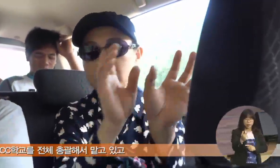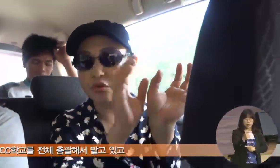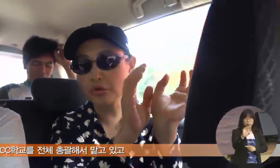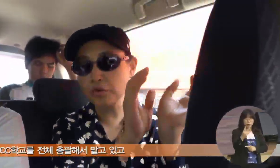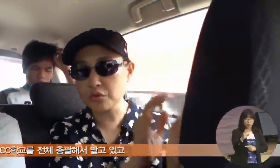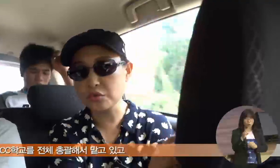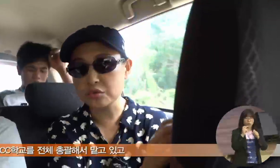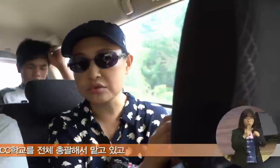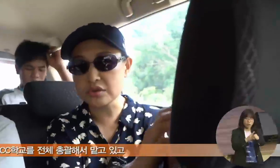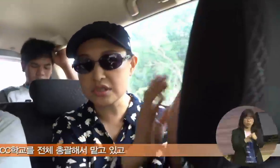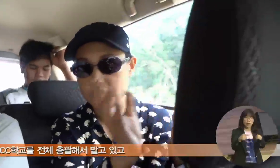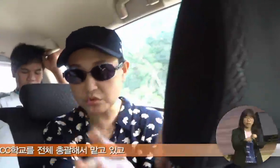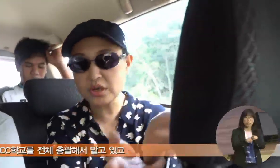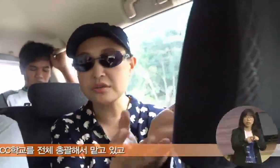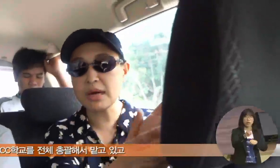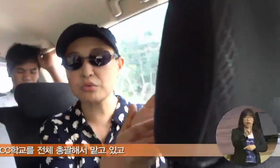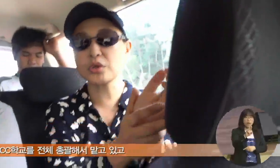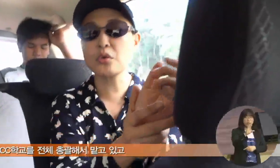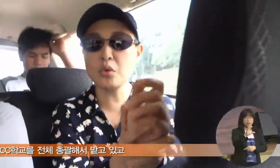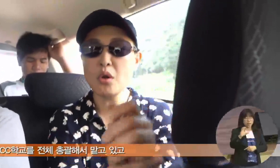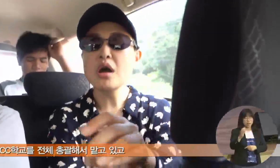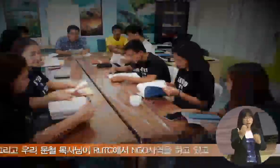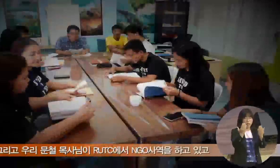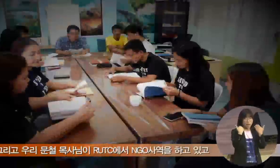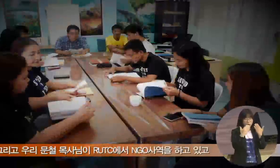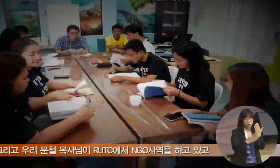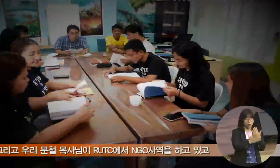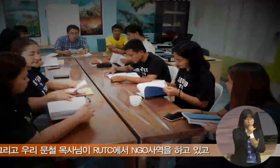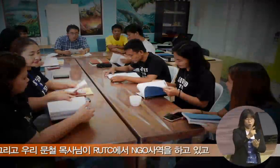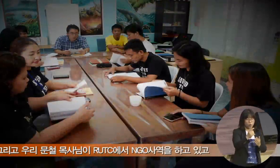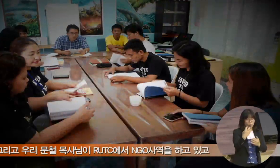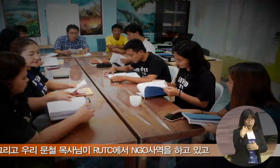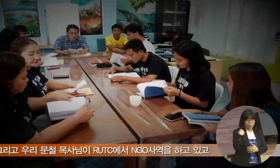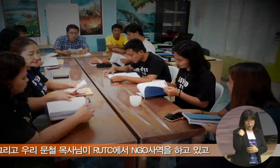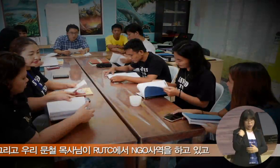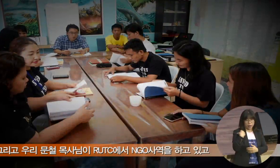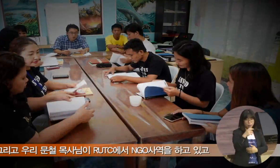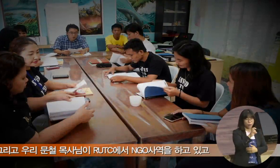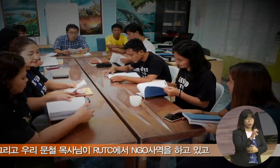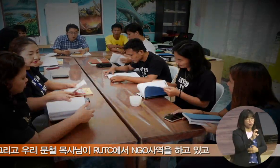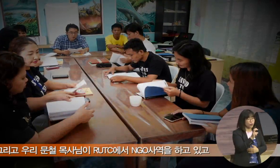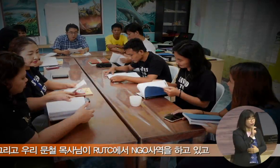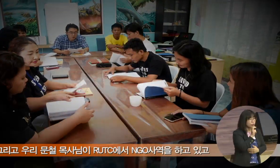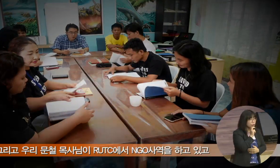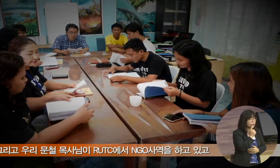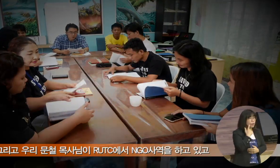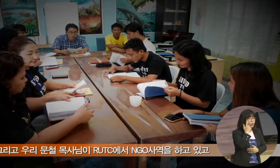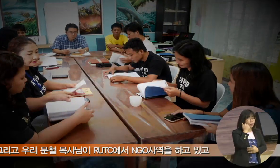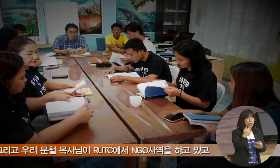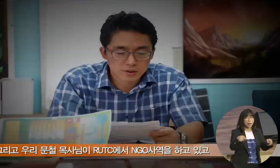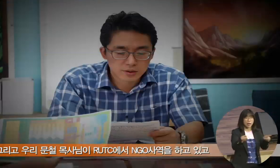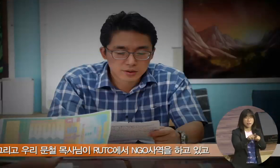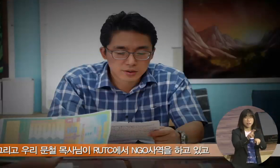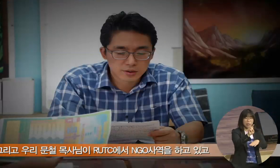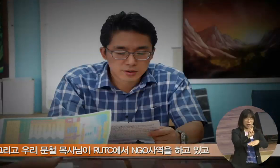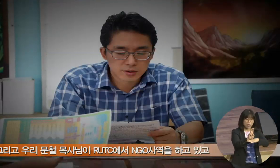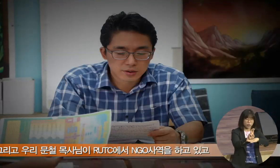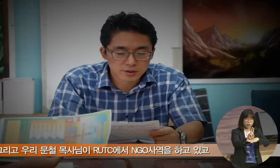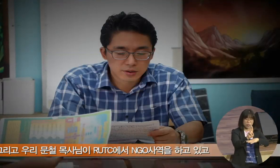학교 전체 총괄에서 맡고 있고, 그리고 우리 문철 목사님이 RUTC에서 이 NGO 사역하고